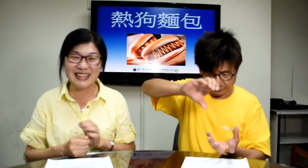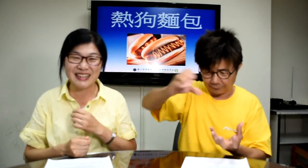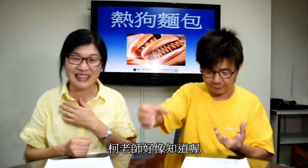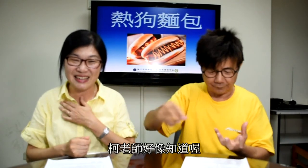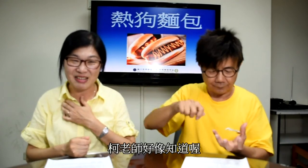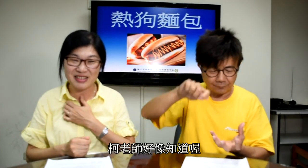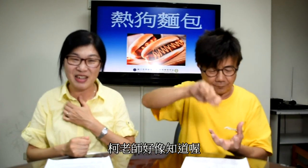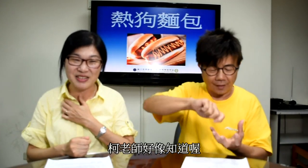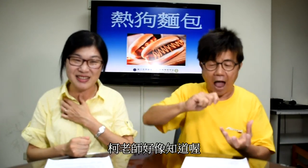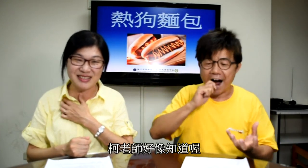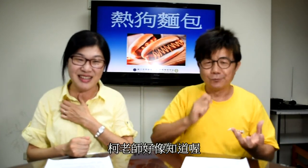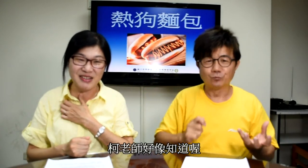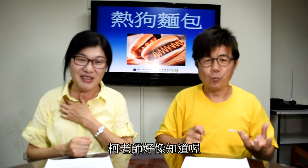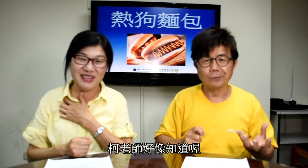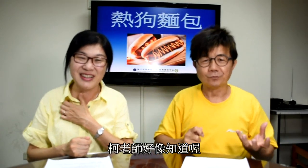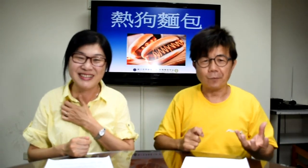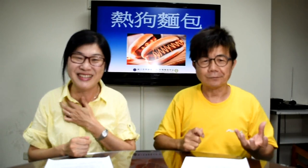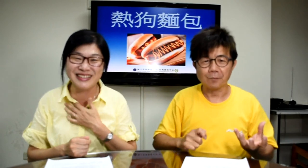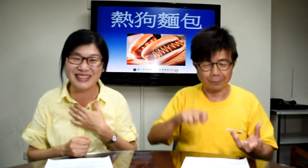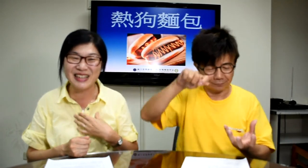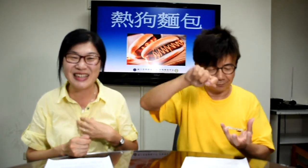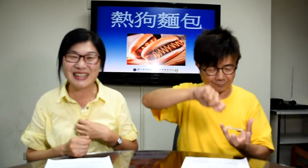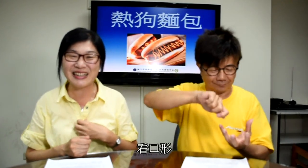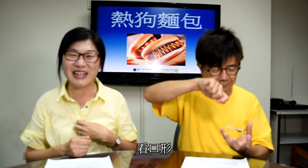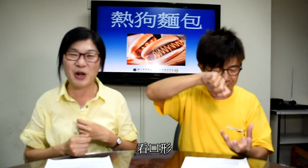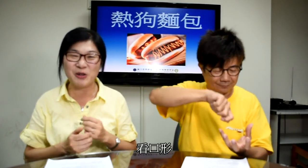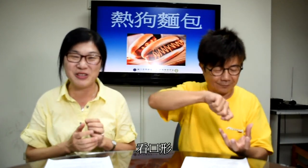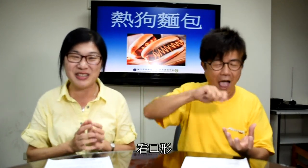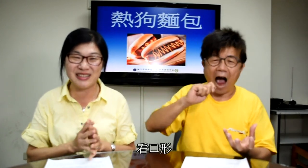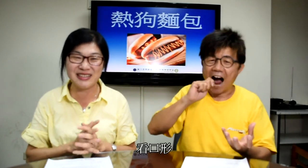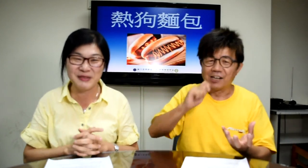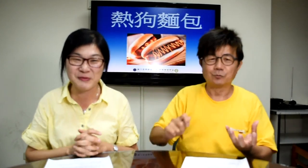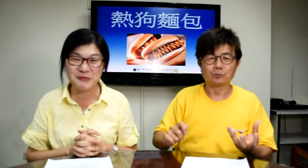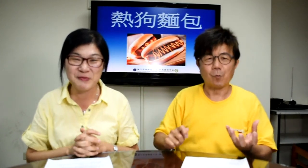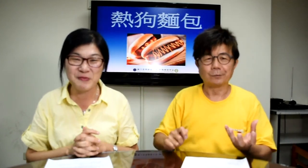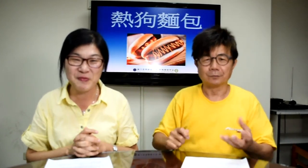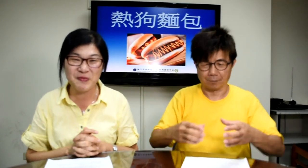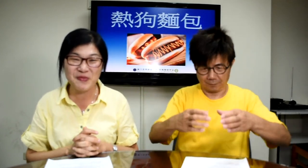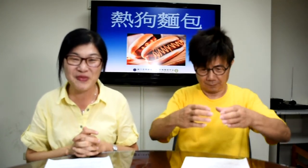柯老师好像知道咯，看口型